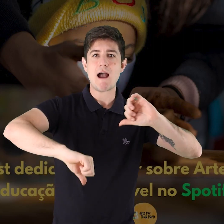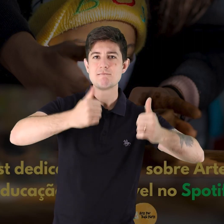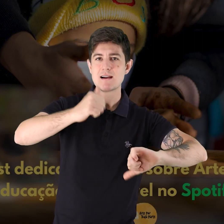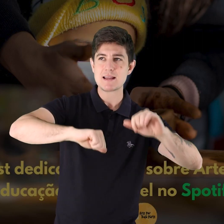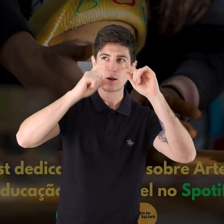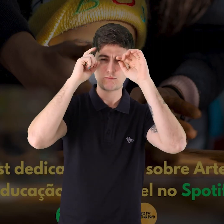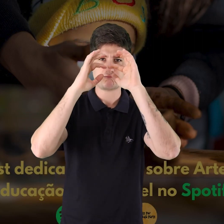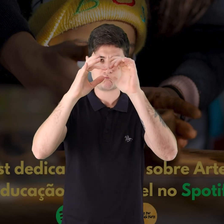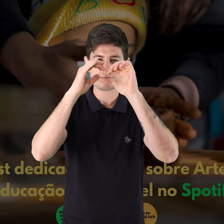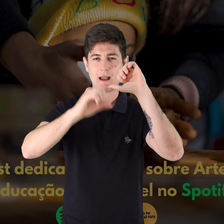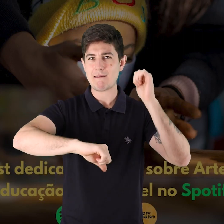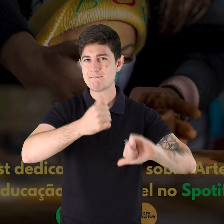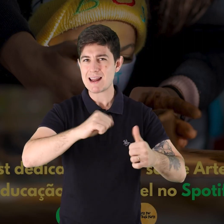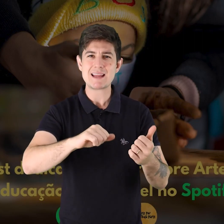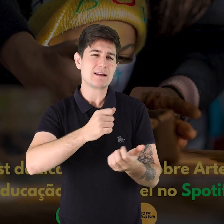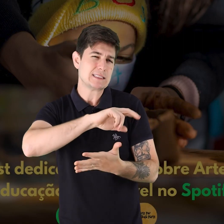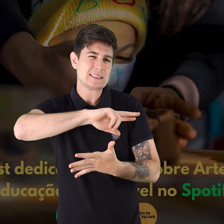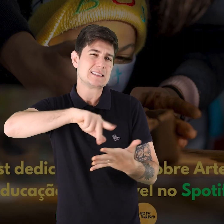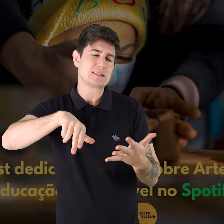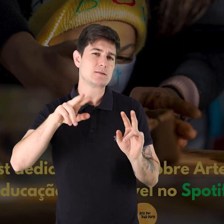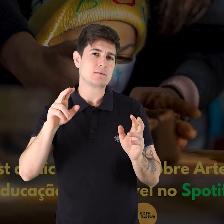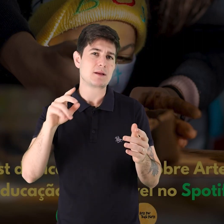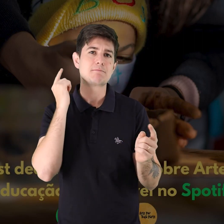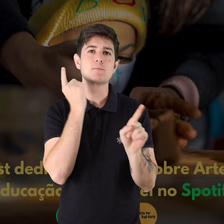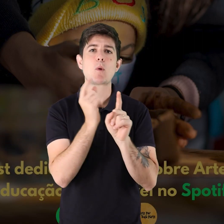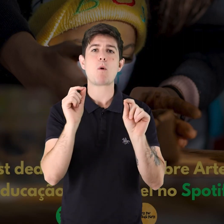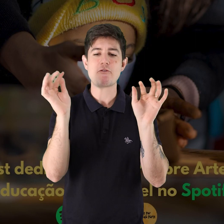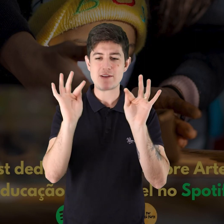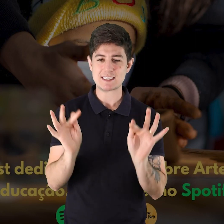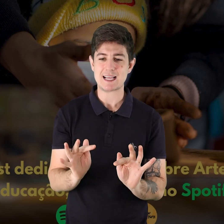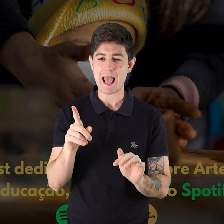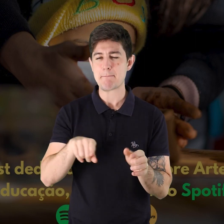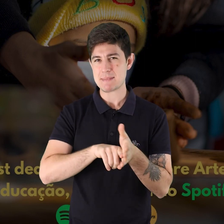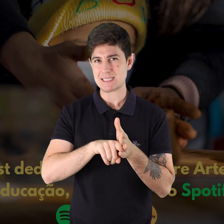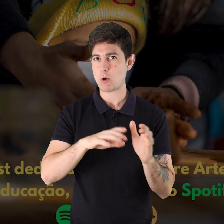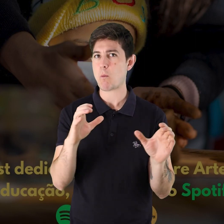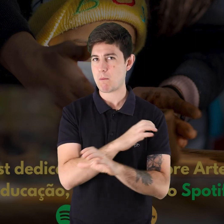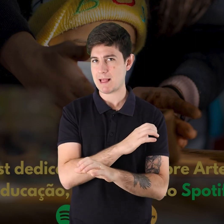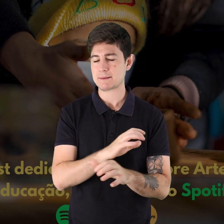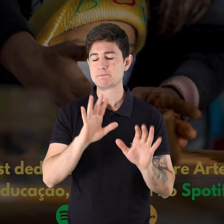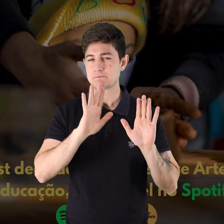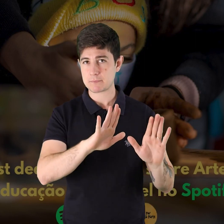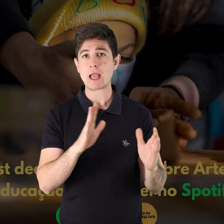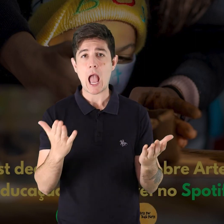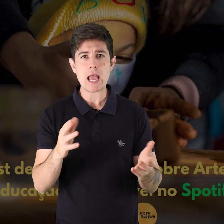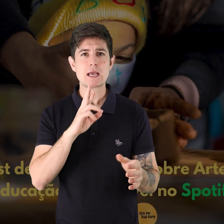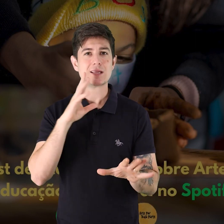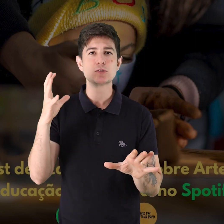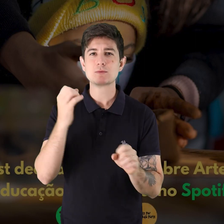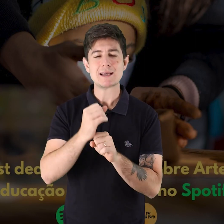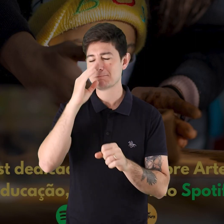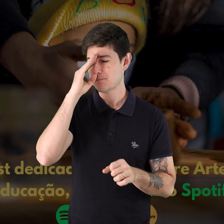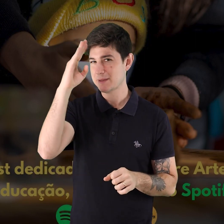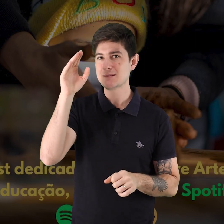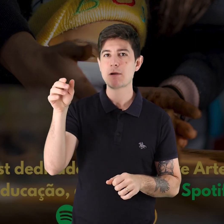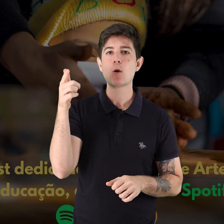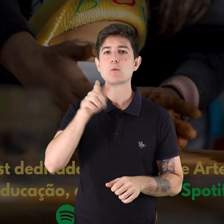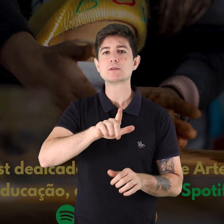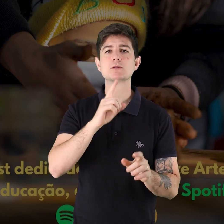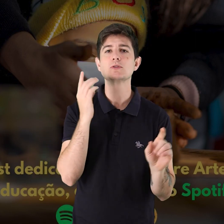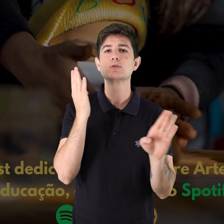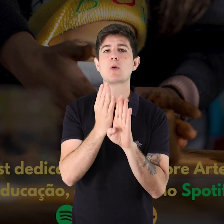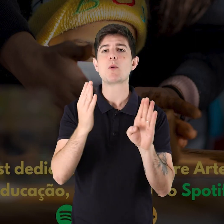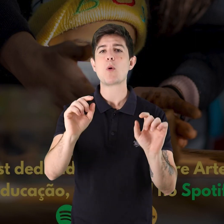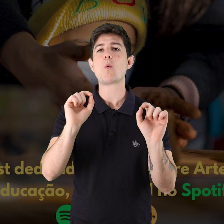Relações sociais, a parte cognitiva, a parte neurológica, né, toda a pesquisa é uma pesquisa bastante completa. E o ponto